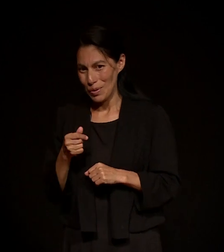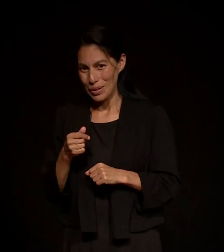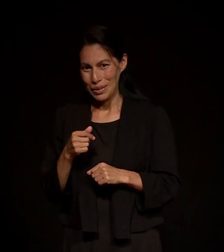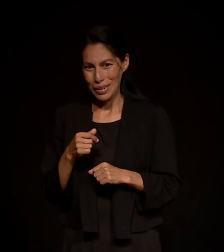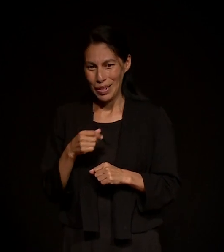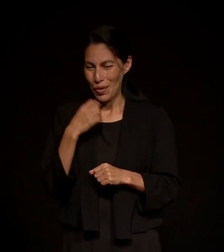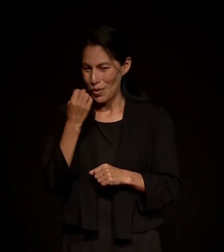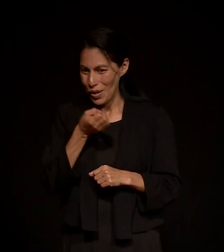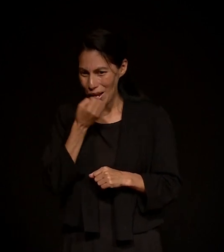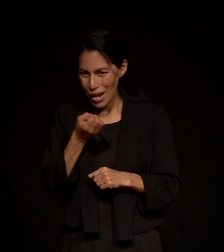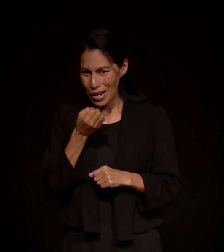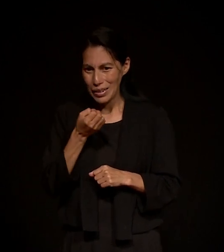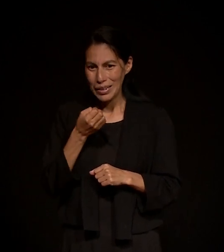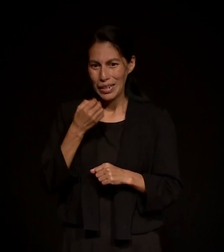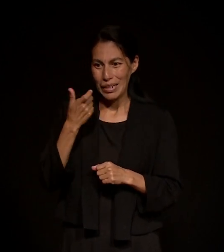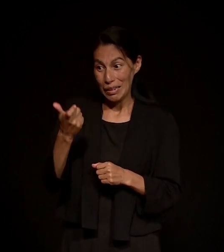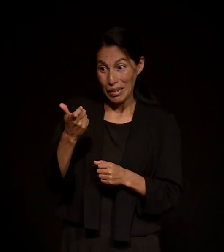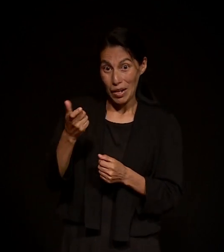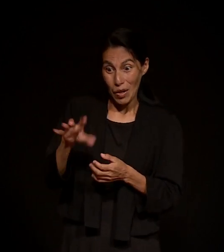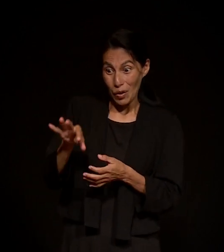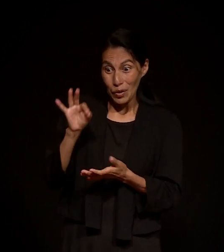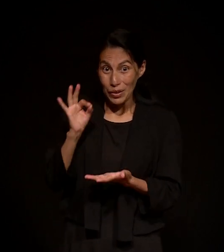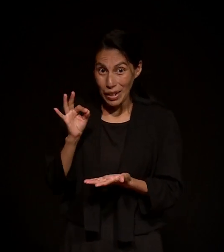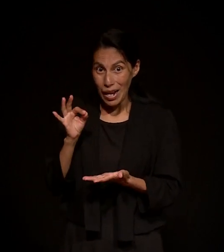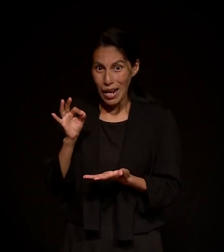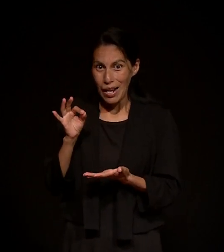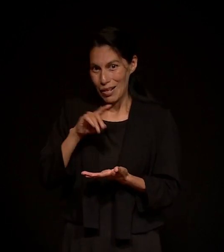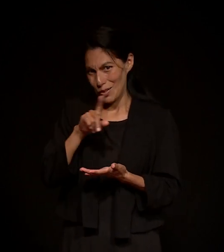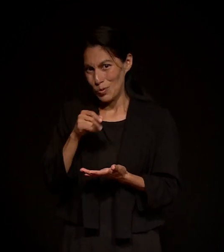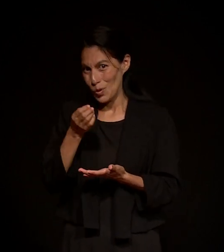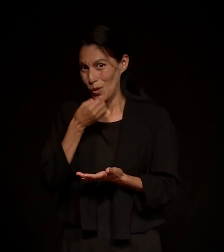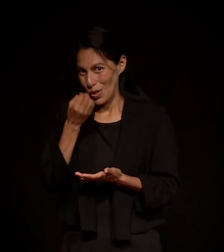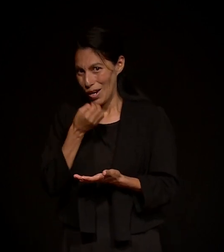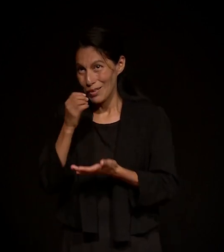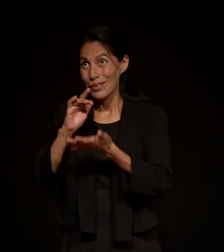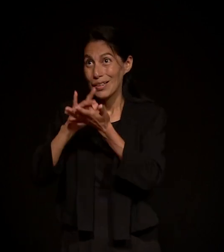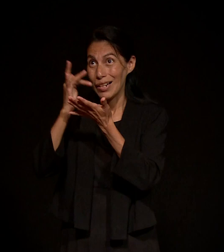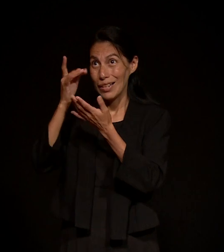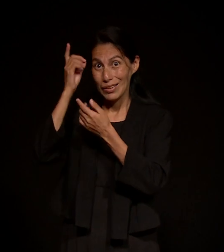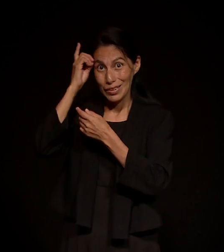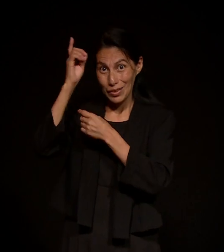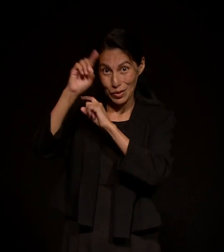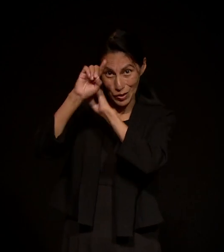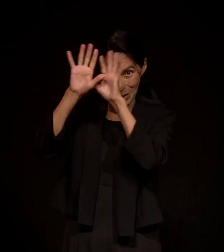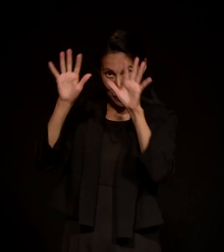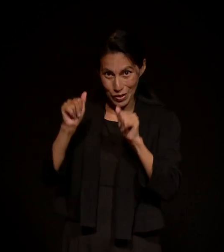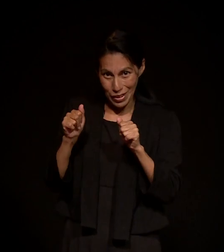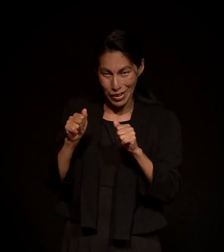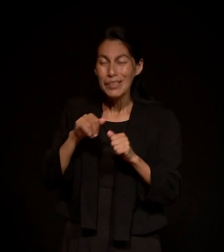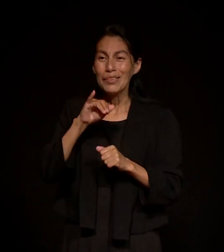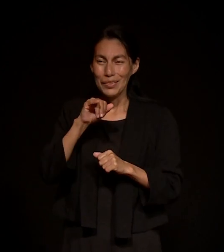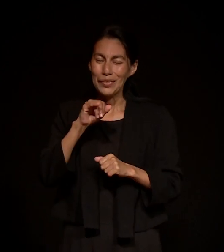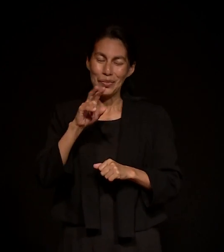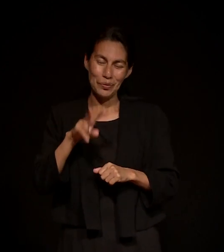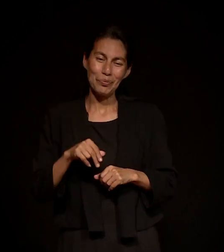oración y haber encontrado la billetera, el dinero, ustedes dieron gracias y gloria,